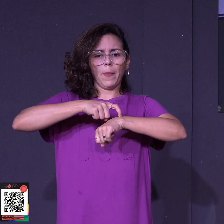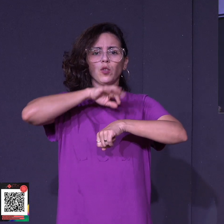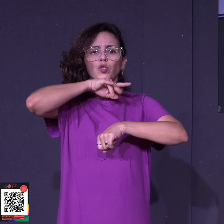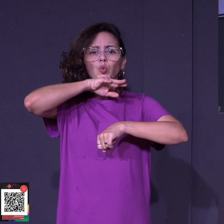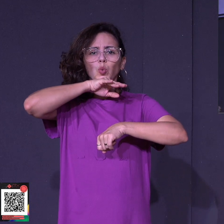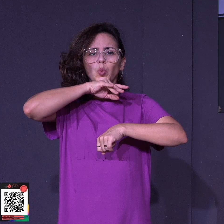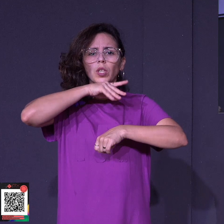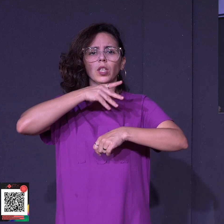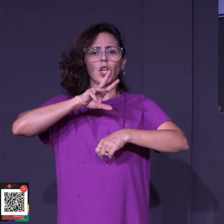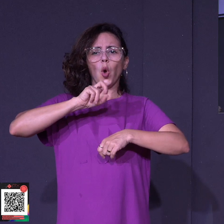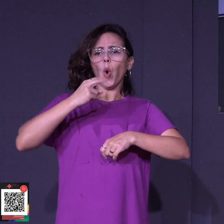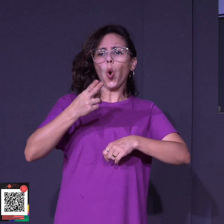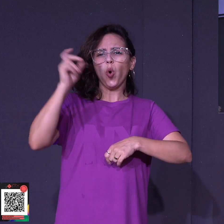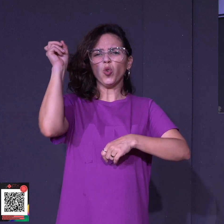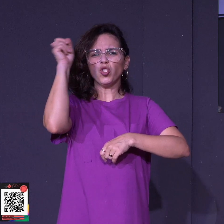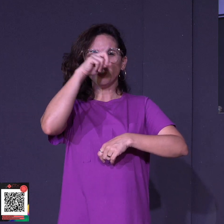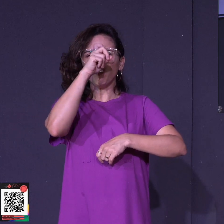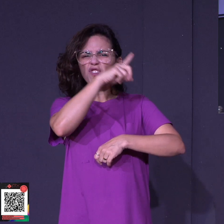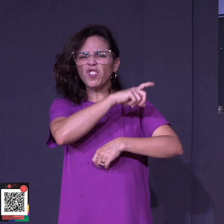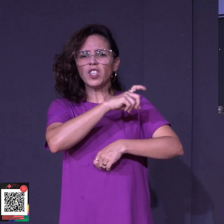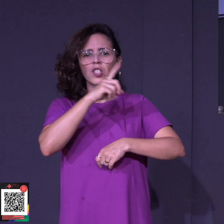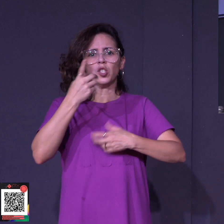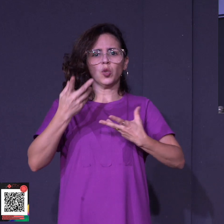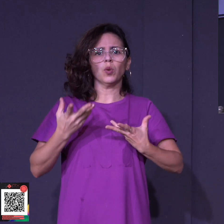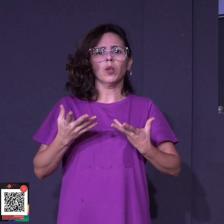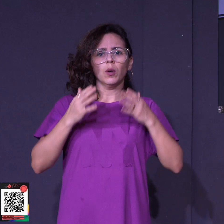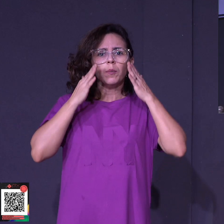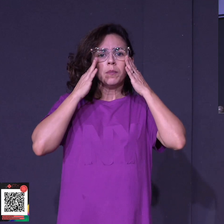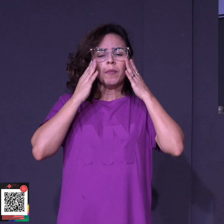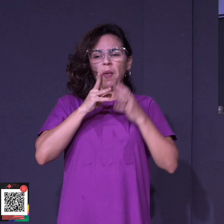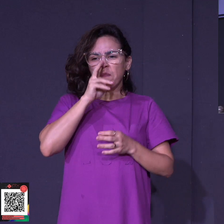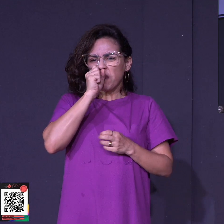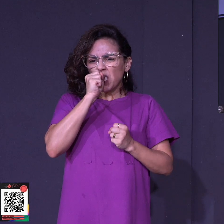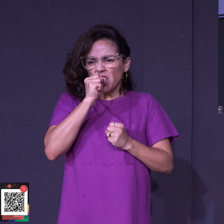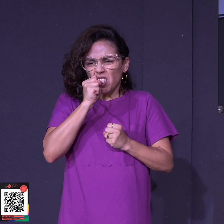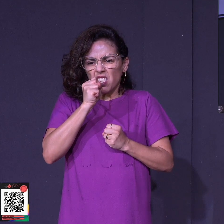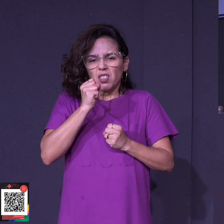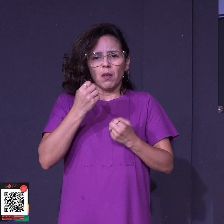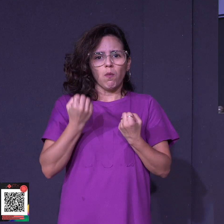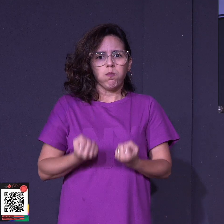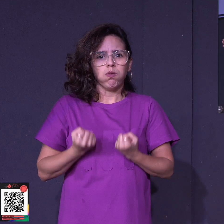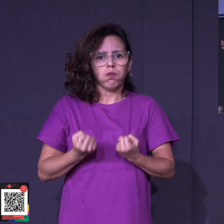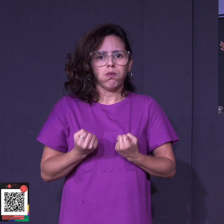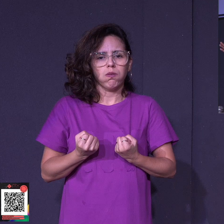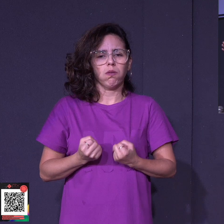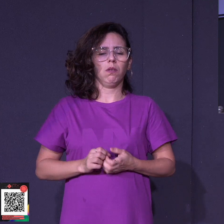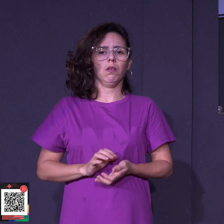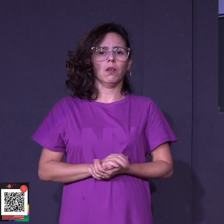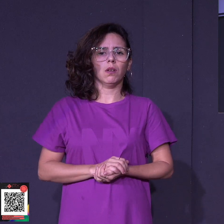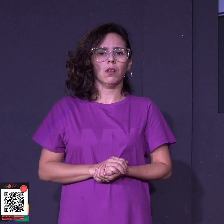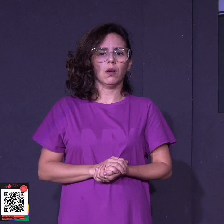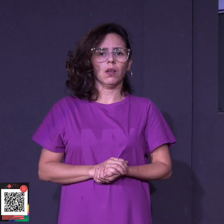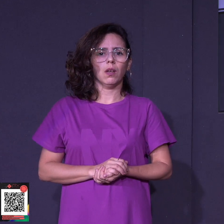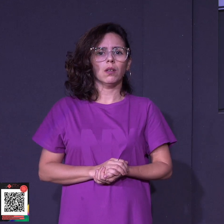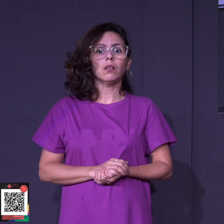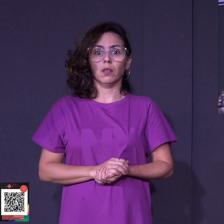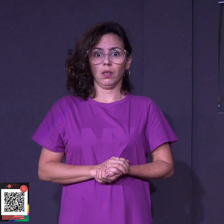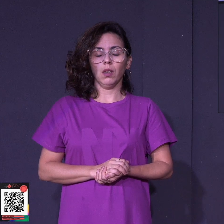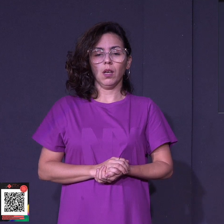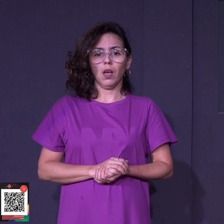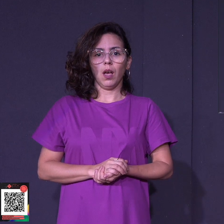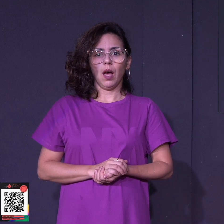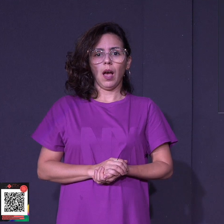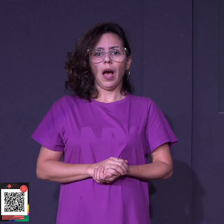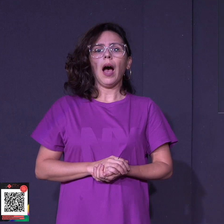é? Quando a situação é tensa. Porque no bom, todo mundo é bom. É ou não